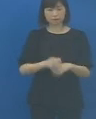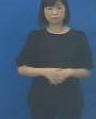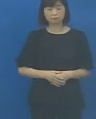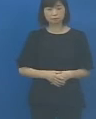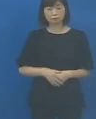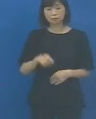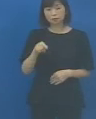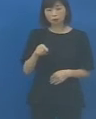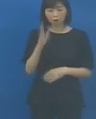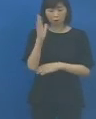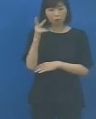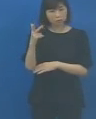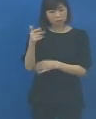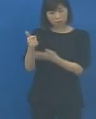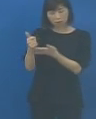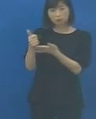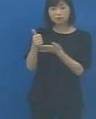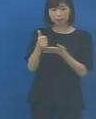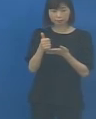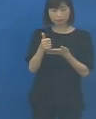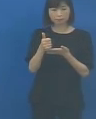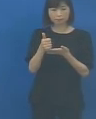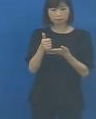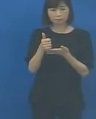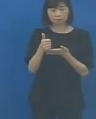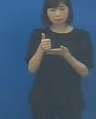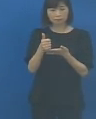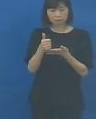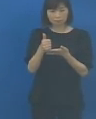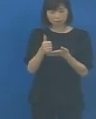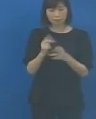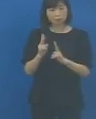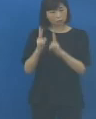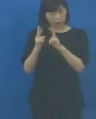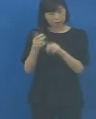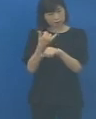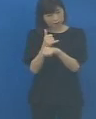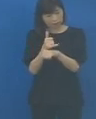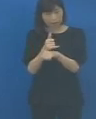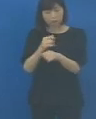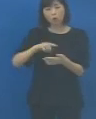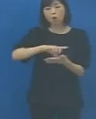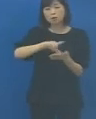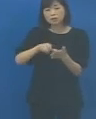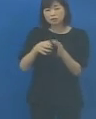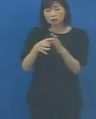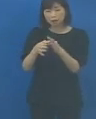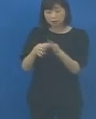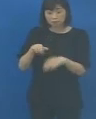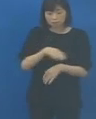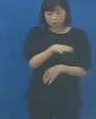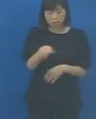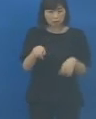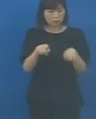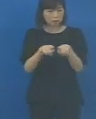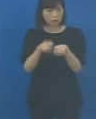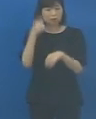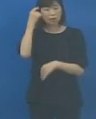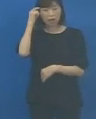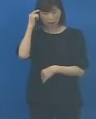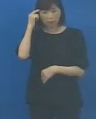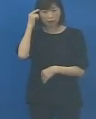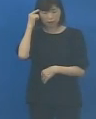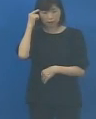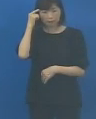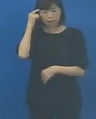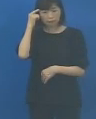には講師も呼んでですね、まあ、都市人材と地域の関わり、これについてみんなで考えながら、まあ、サイト